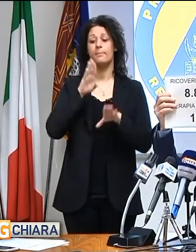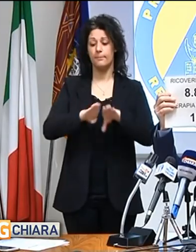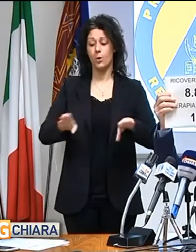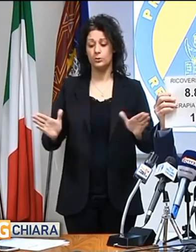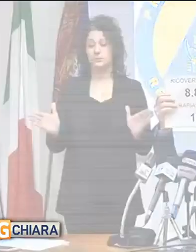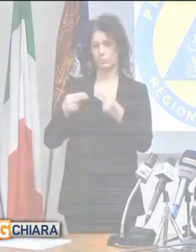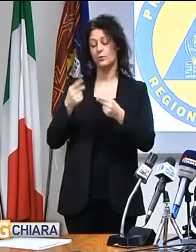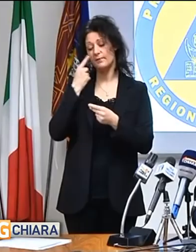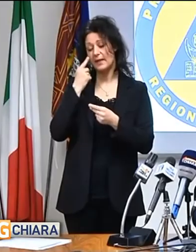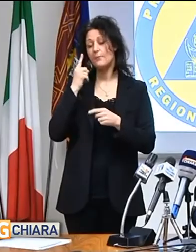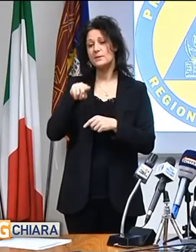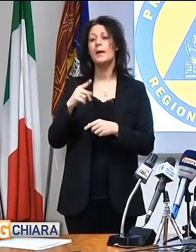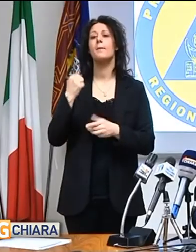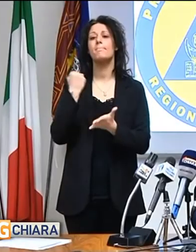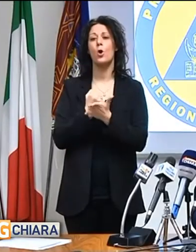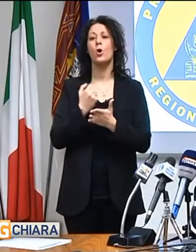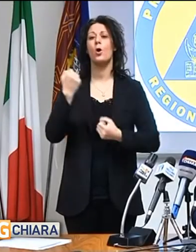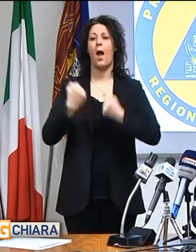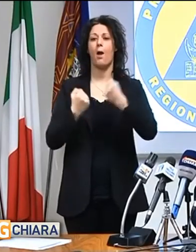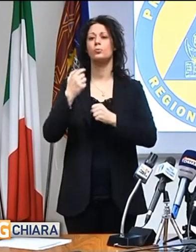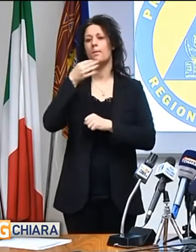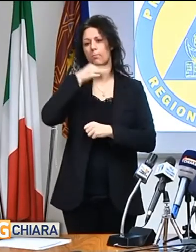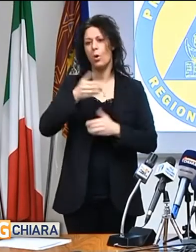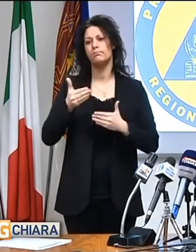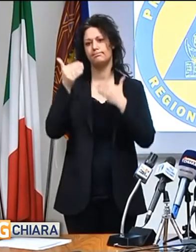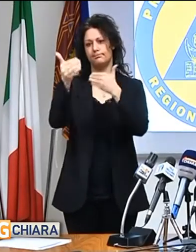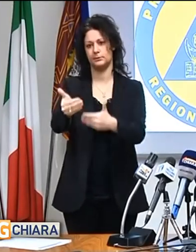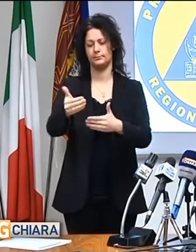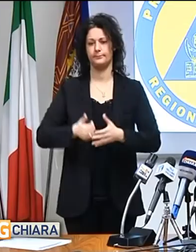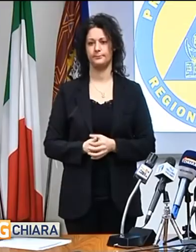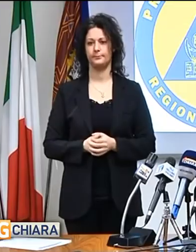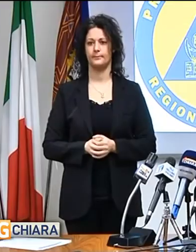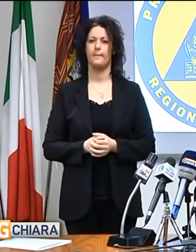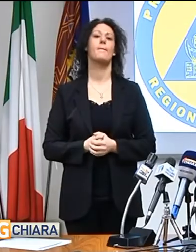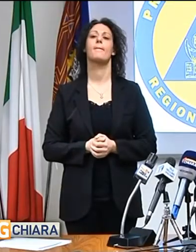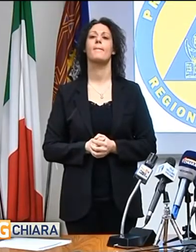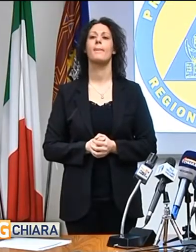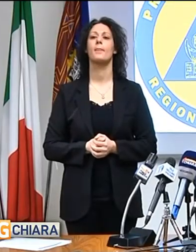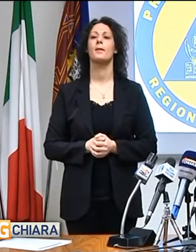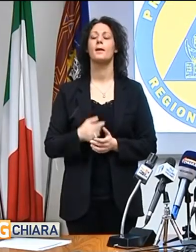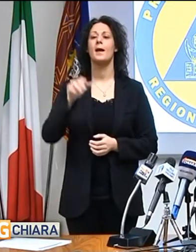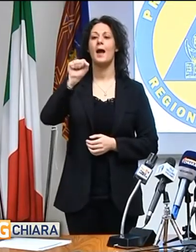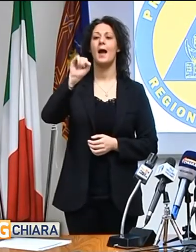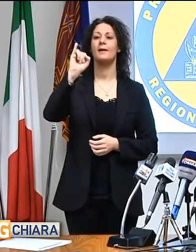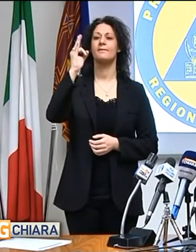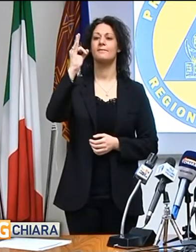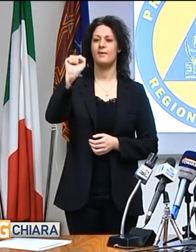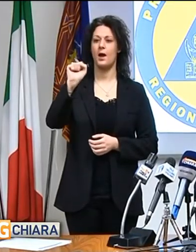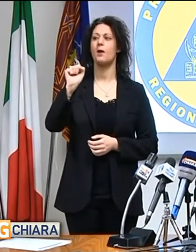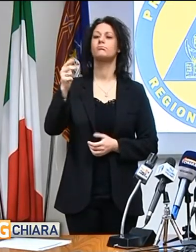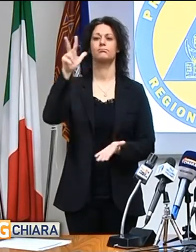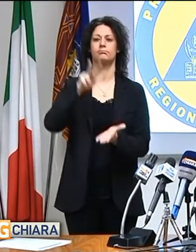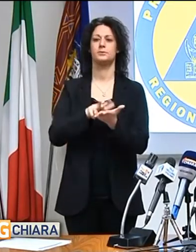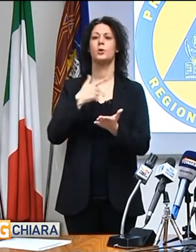terapia intensiva. Aggiungo di più, rispetto alle sperimentazioni, vi annuncio già che AIFA ha dato l'ok, quindi in